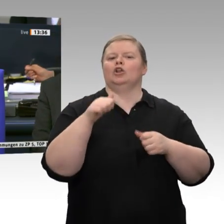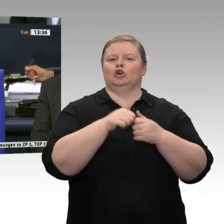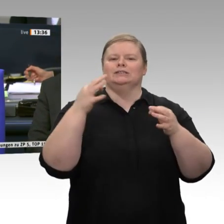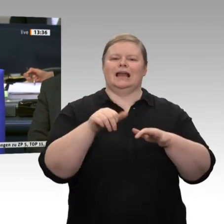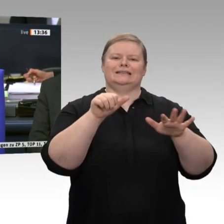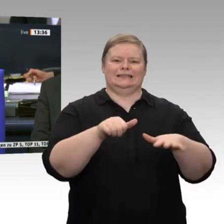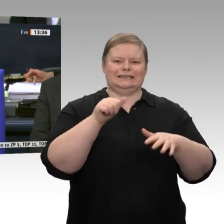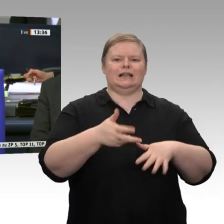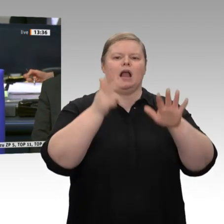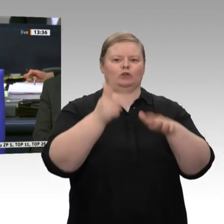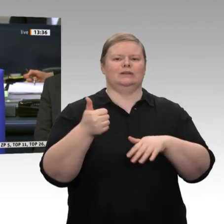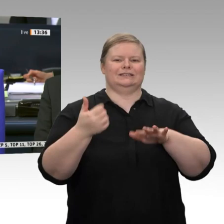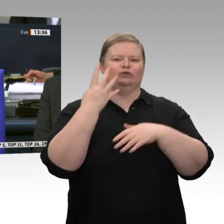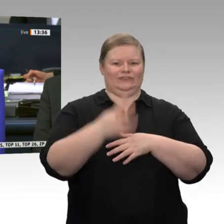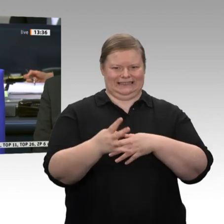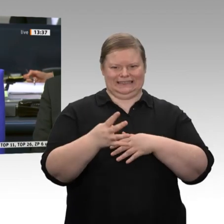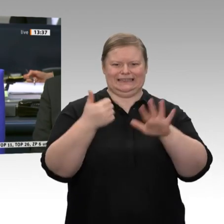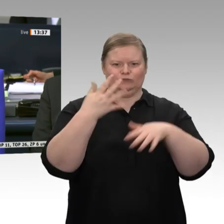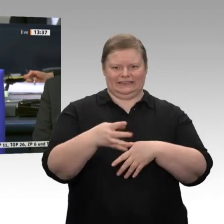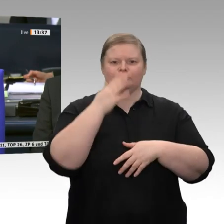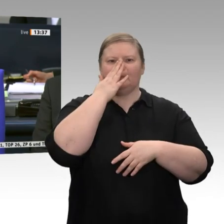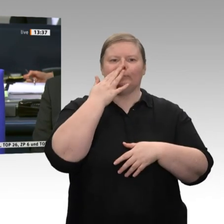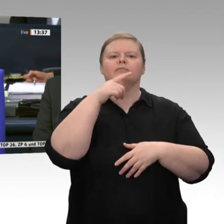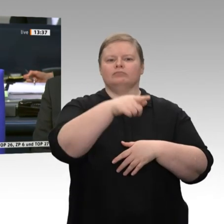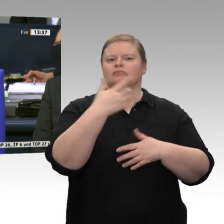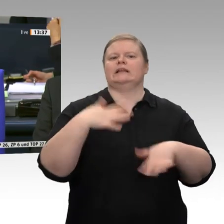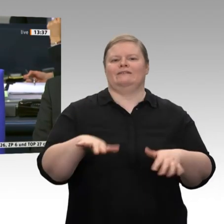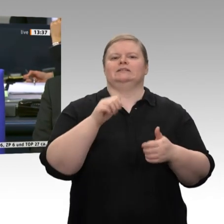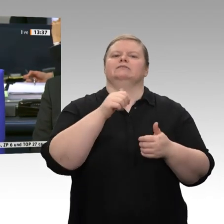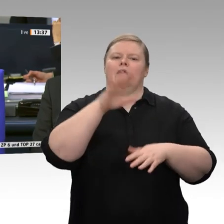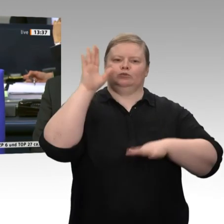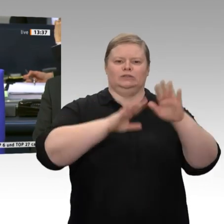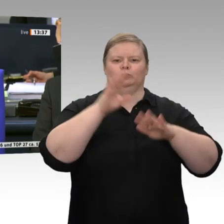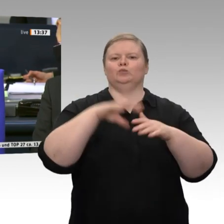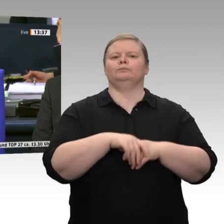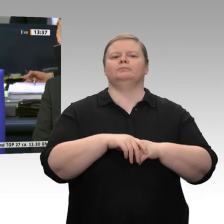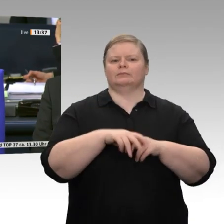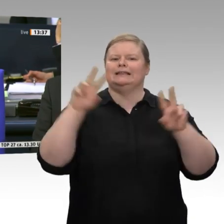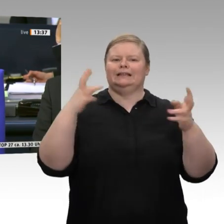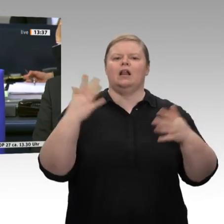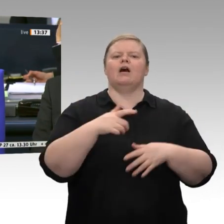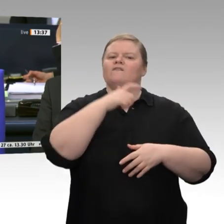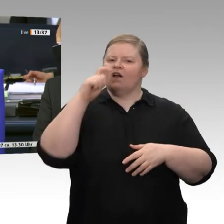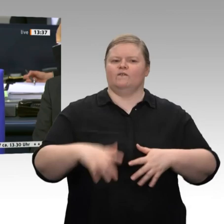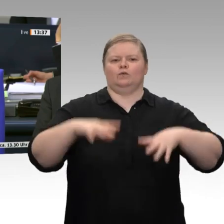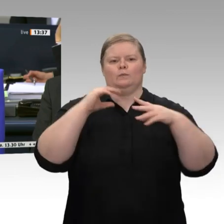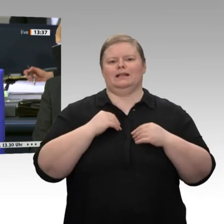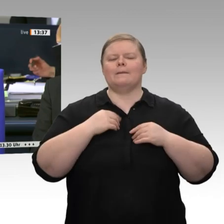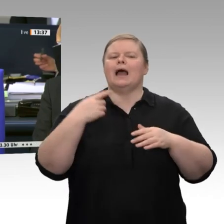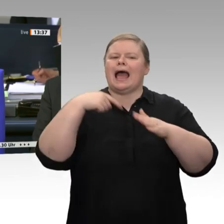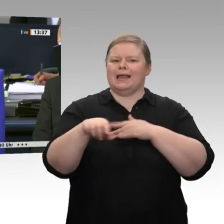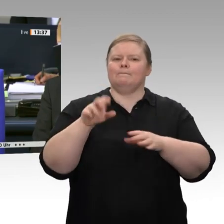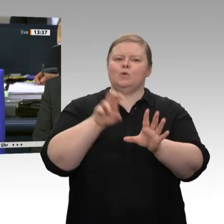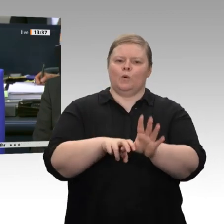16.846 mit dem Titel Verantwortung übernehmen, Einbürgerungsanspruch für Nachfahren der Verfolgten des